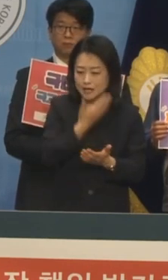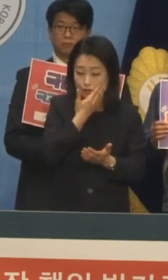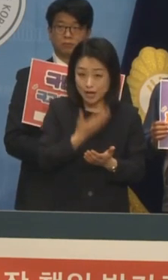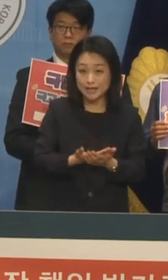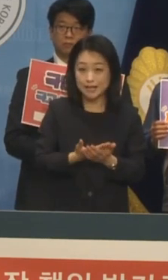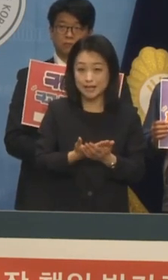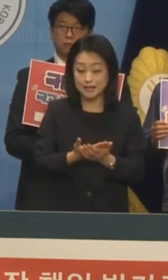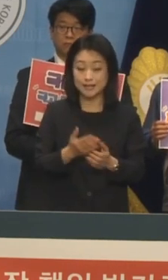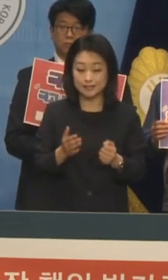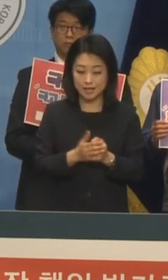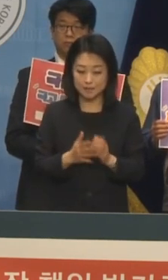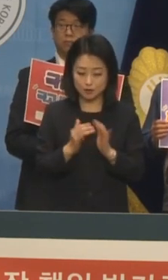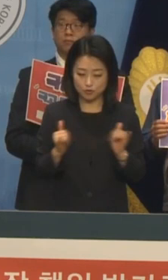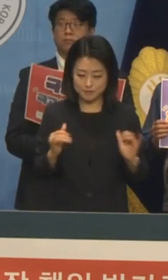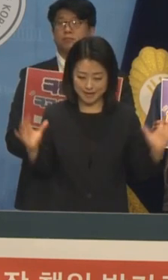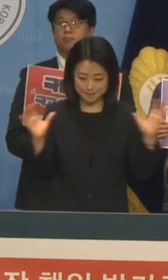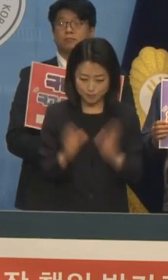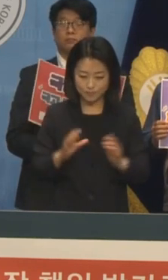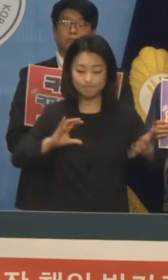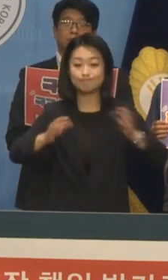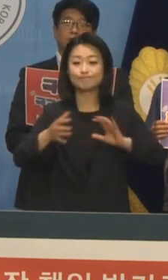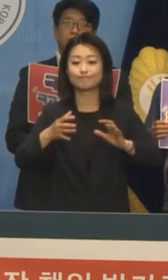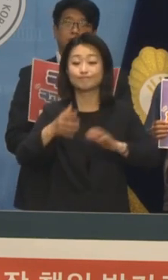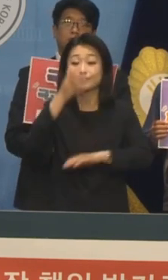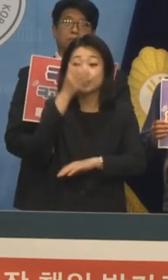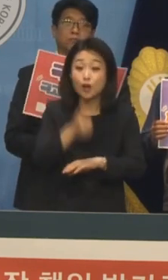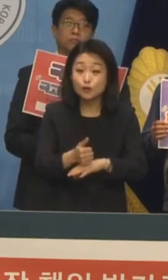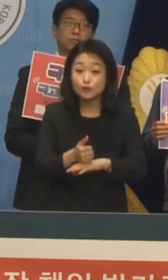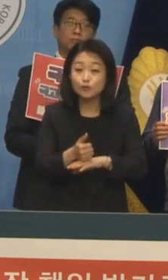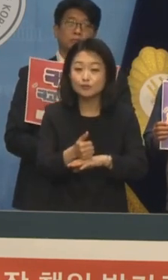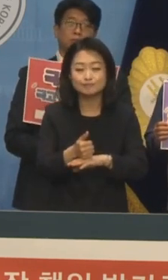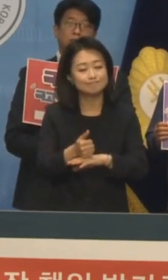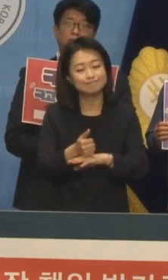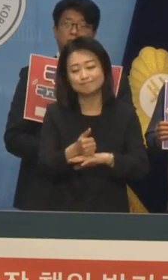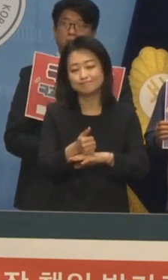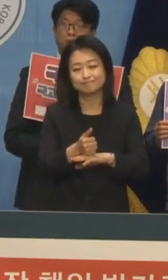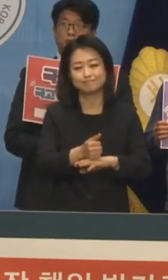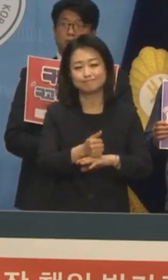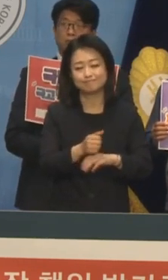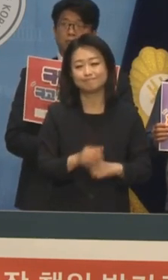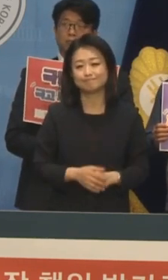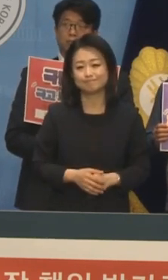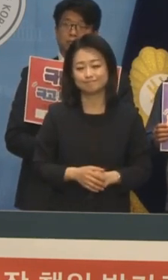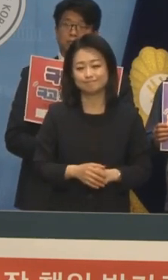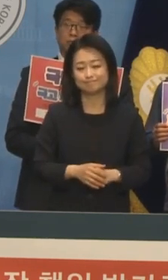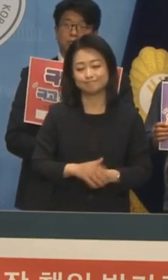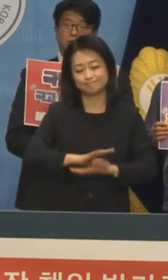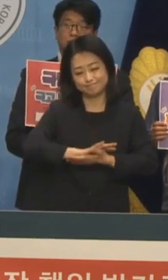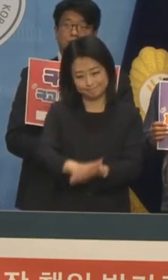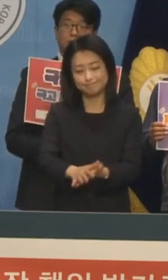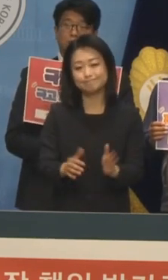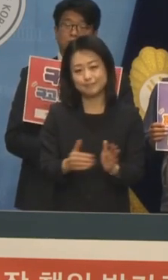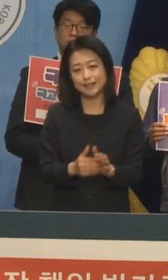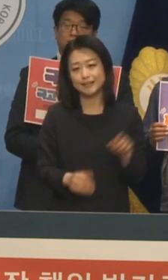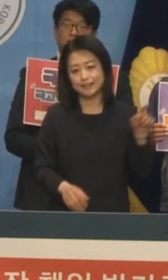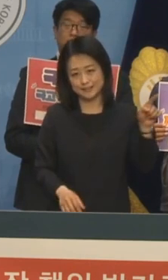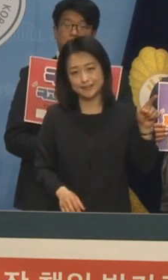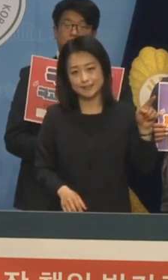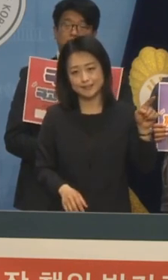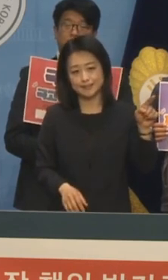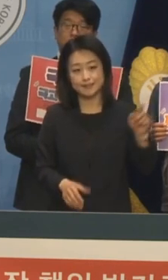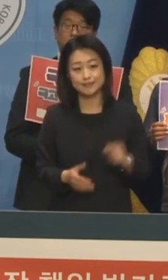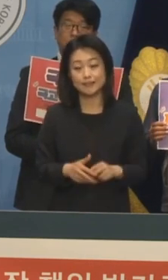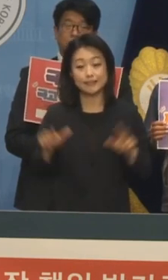이에 화답하였지만 정치는 안타깝게도 시민의 목소리를 무참히도 짓밟았습니다. 그동안 오랜